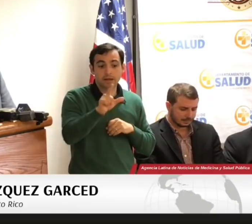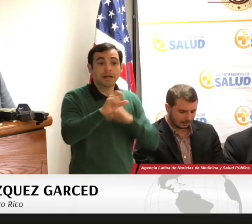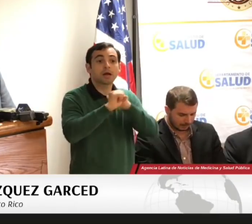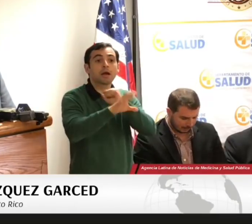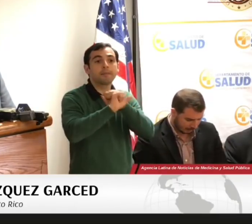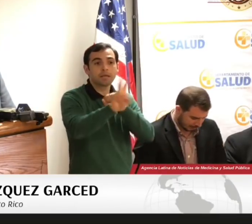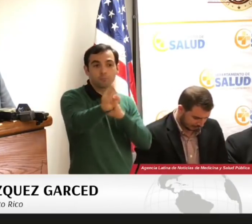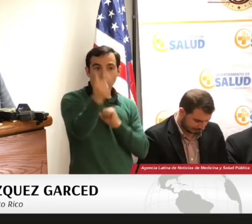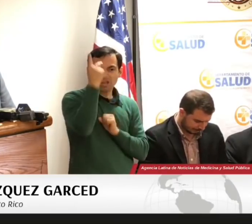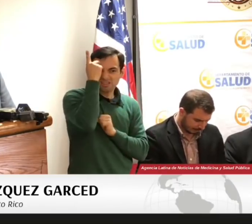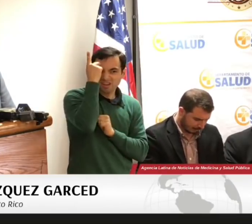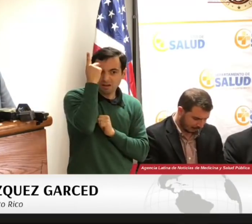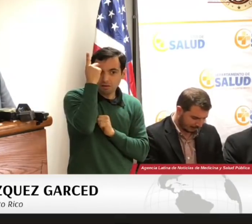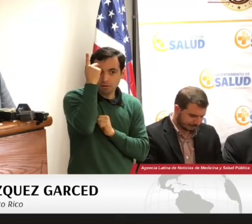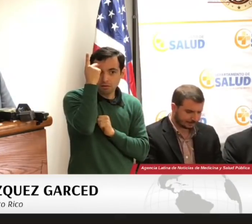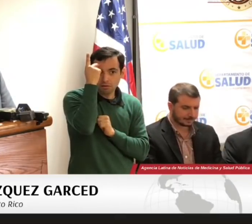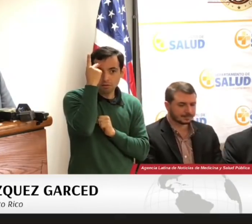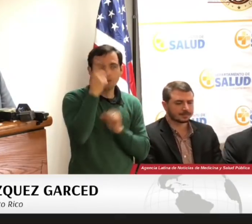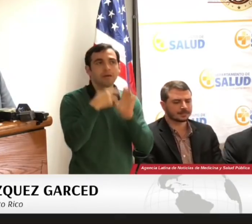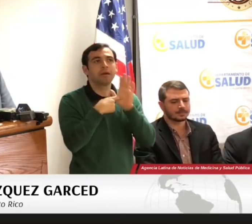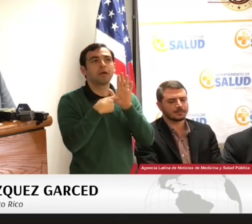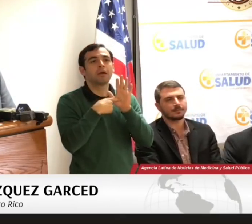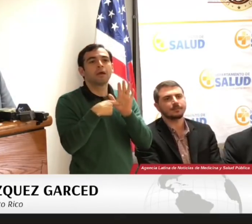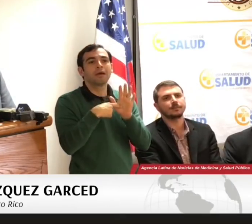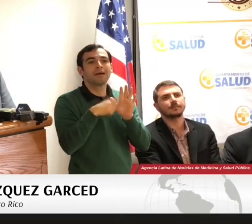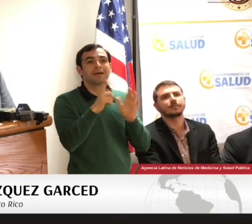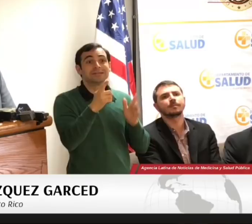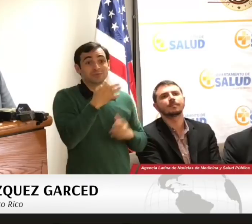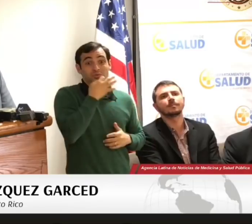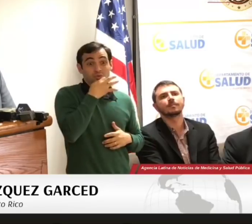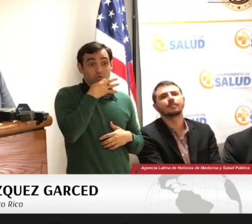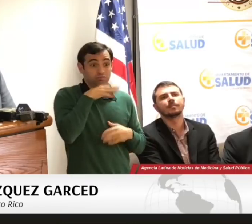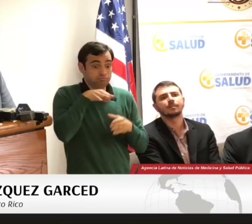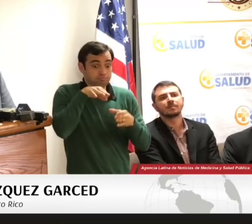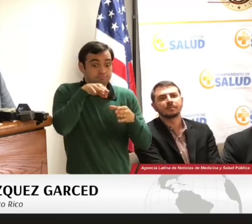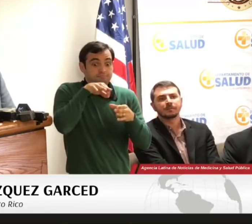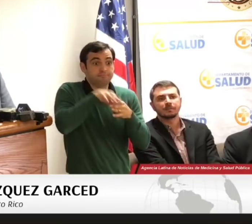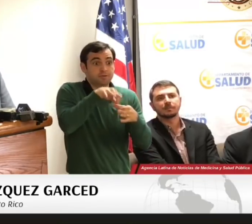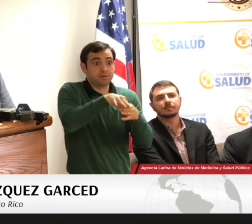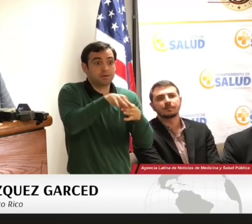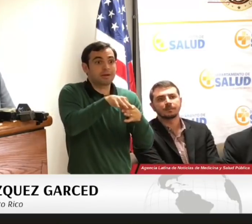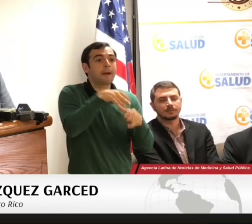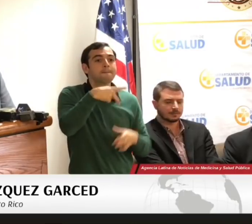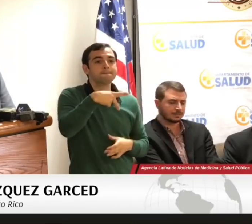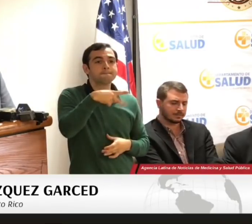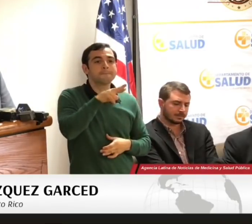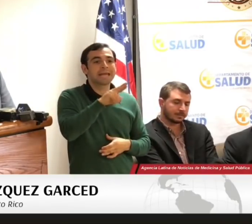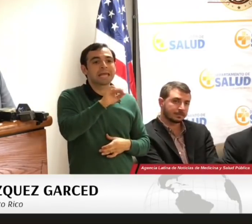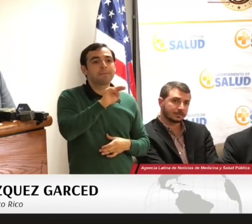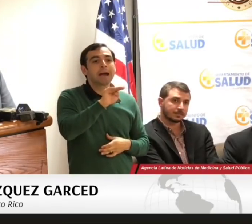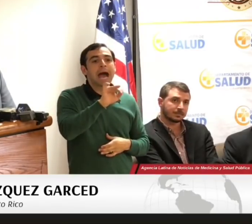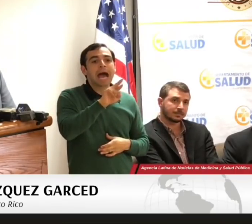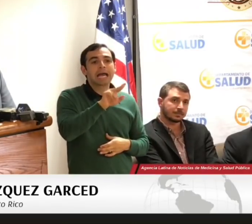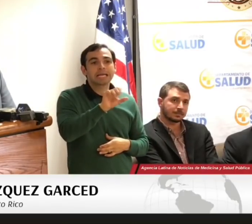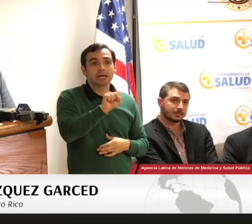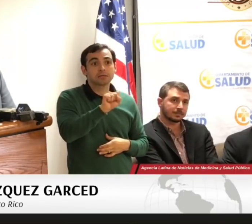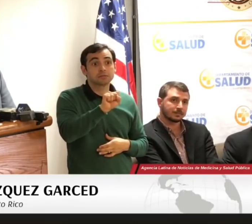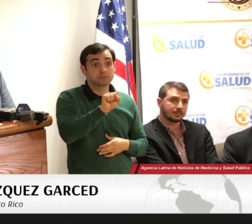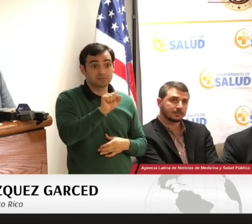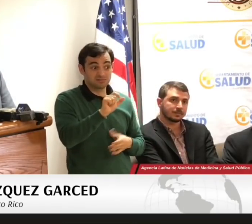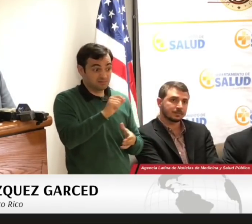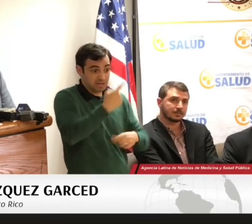pero específicamente el evento eleccionario más cercano a esta fecha son las primarias, cuya fecha es establecida por